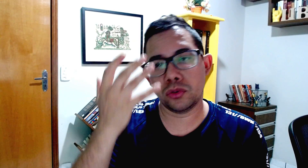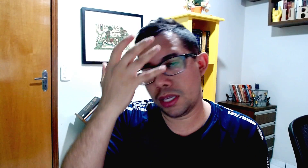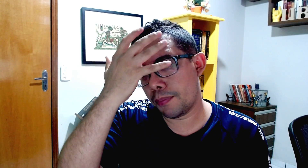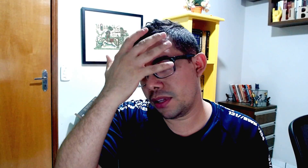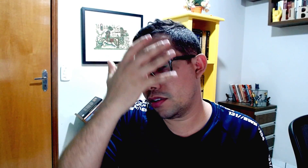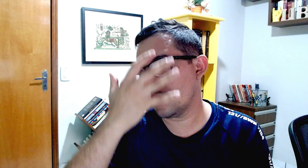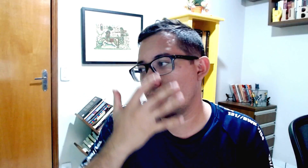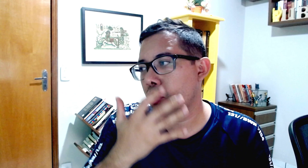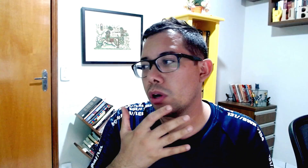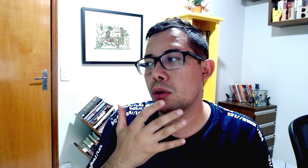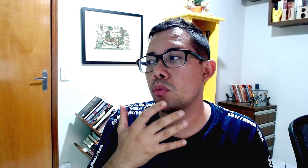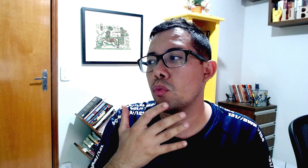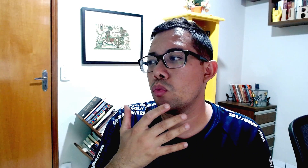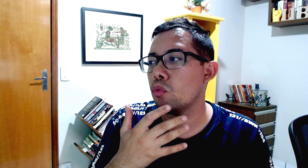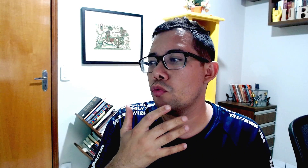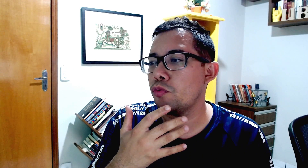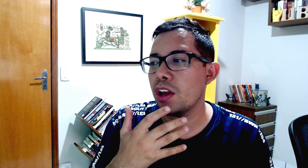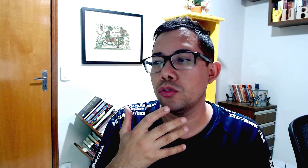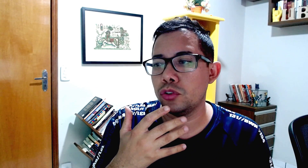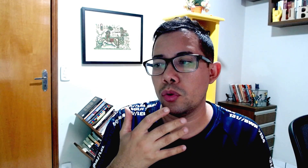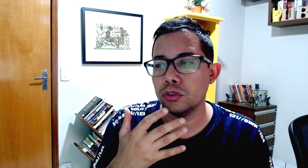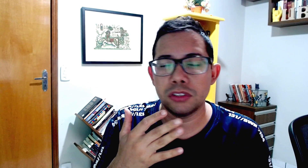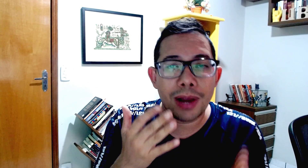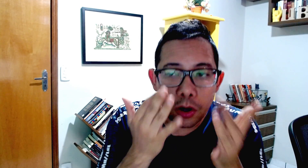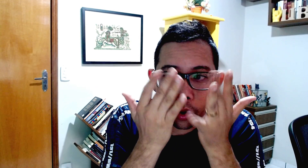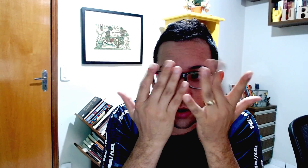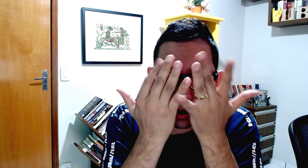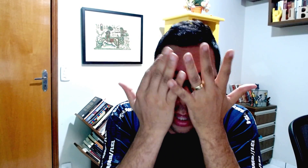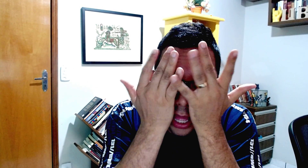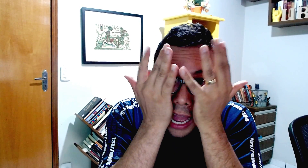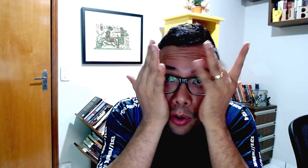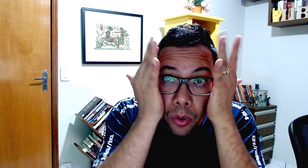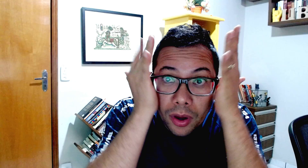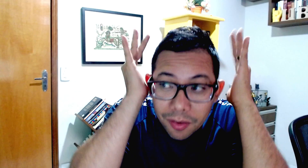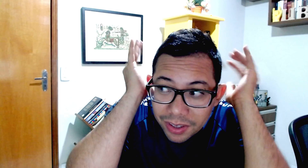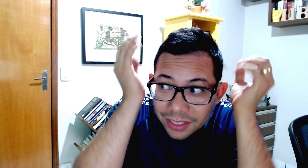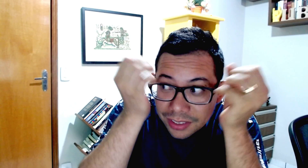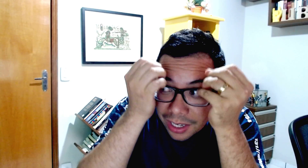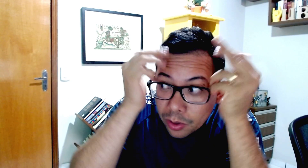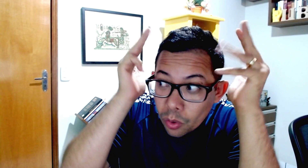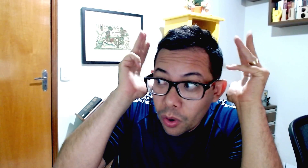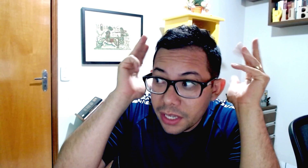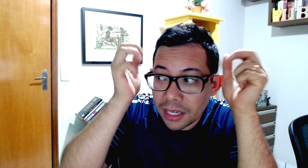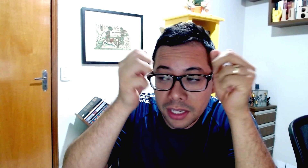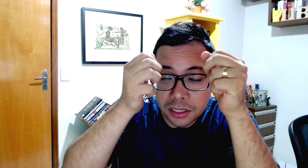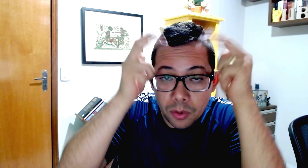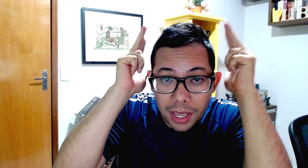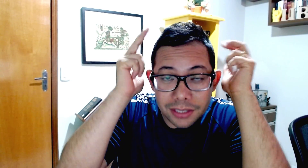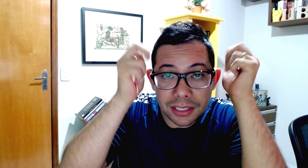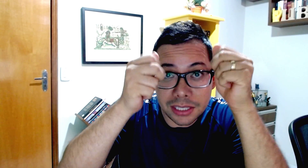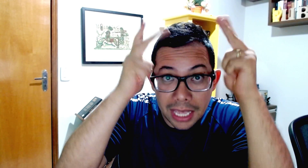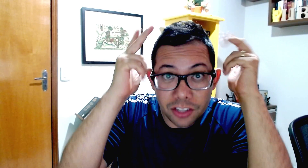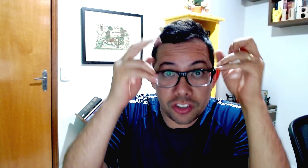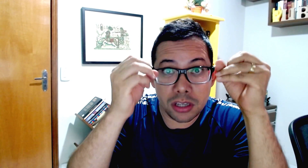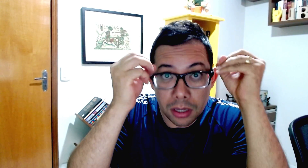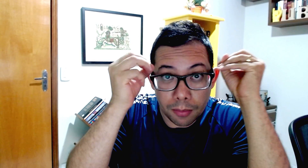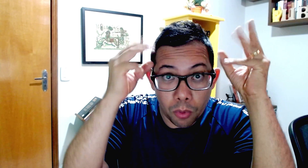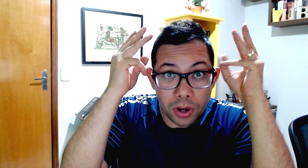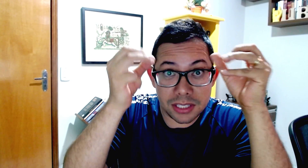que é preciso ele colocar um véu no seu rosto. Então, a glória, ó, a glória vem assim, a glória. Então, essa é a ideia de